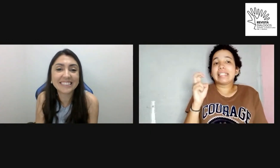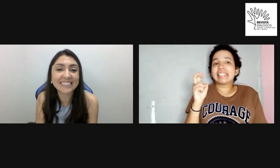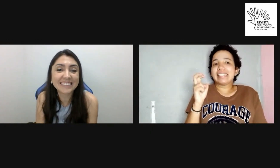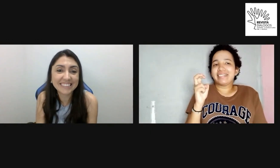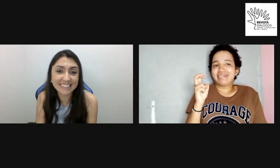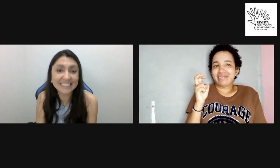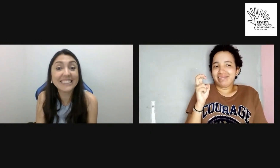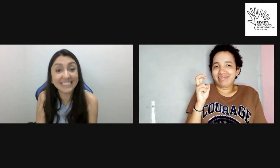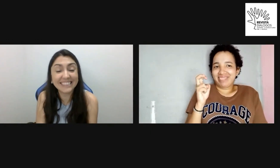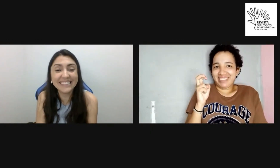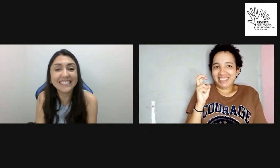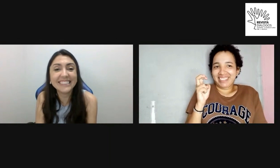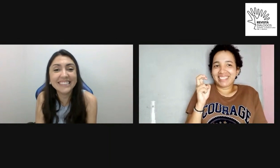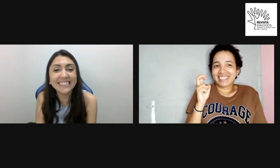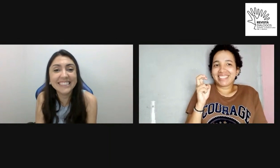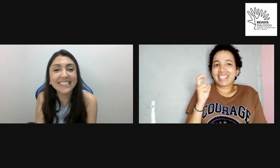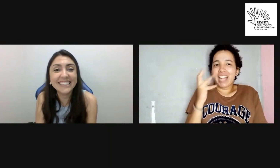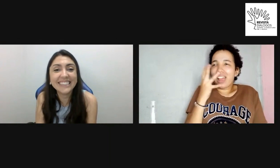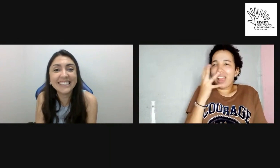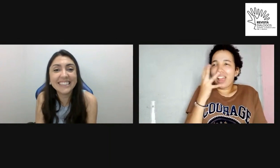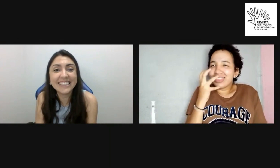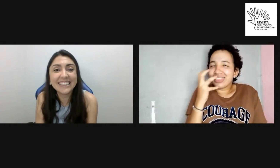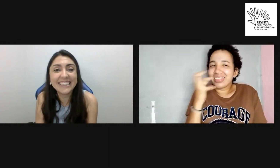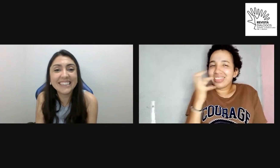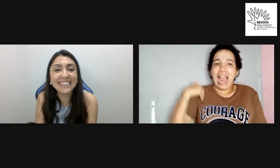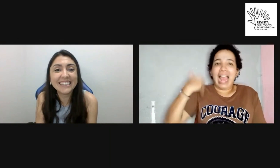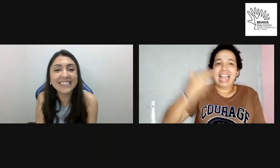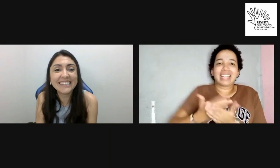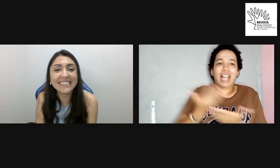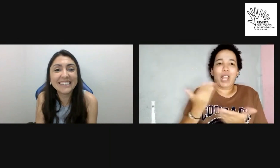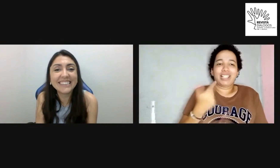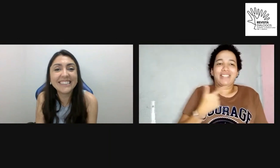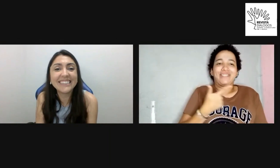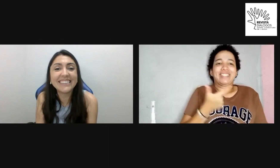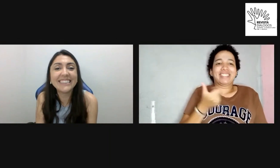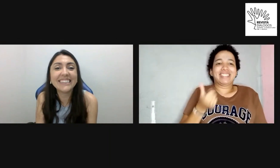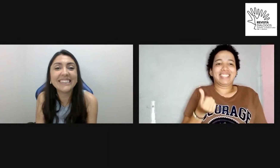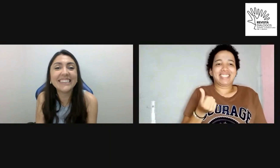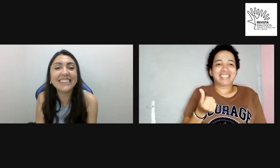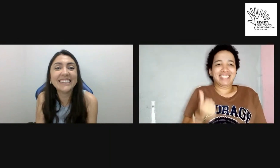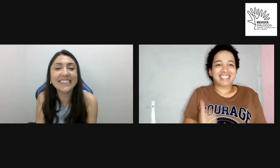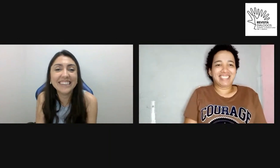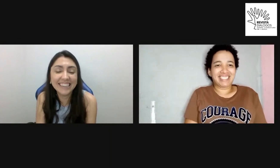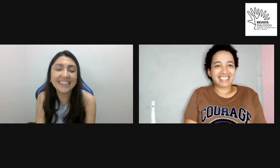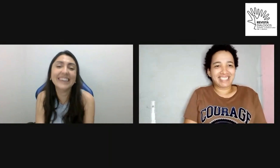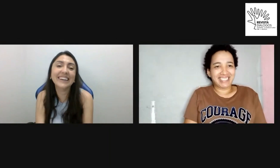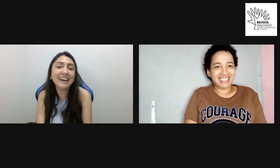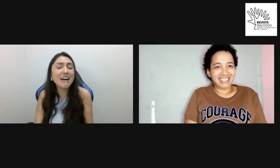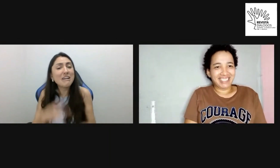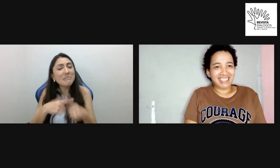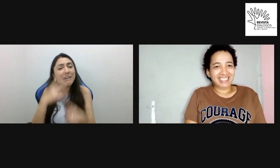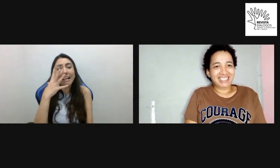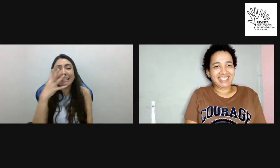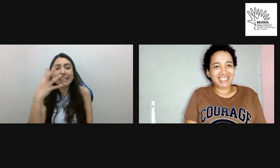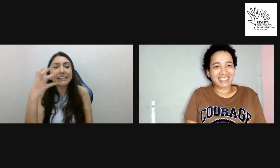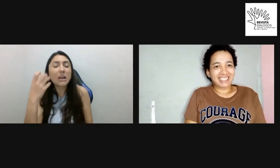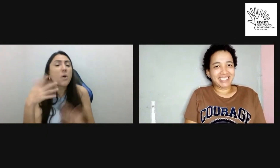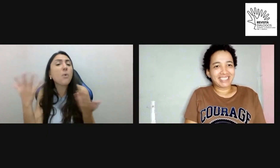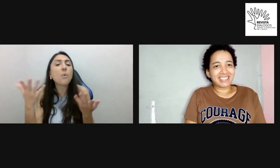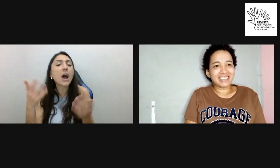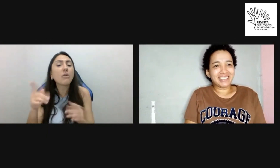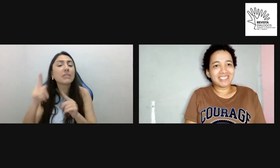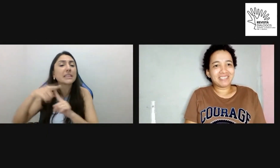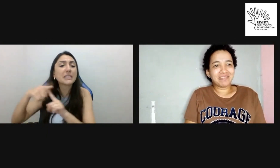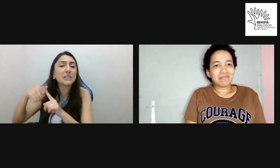15 anos. Até hoje, com 26 anos, eu continuo fascinada. Qual o